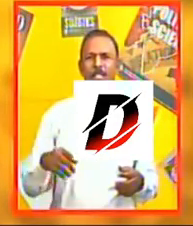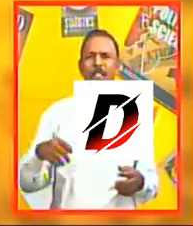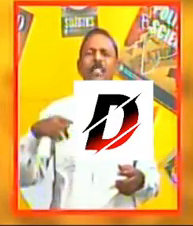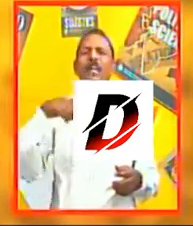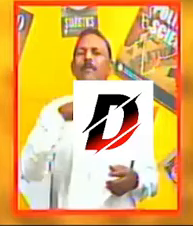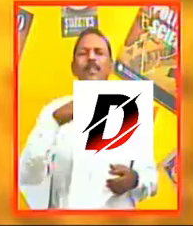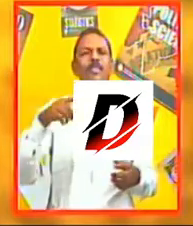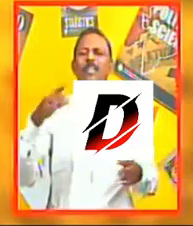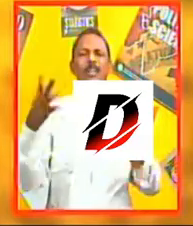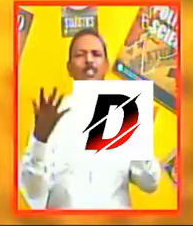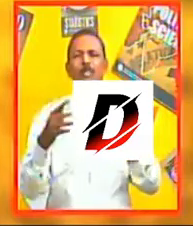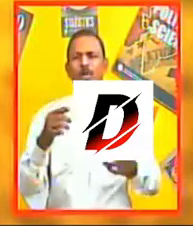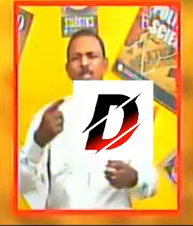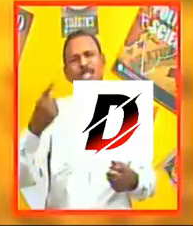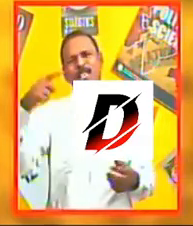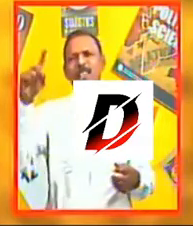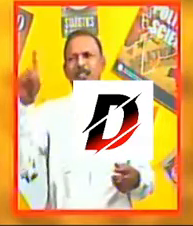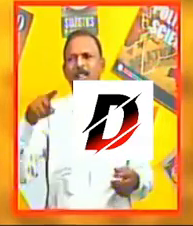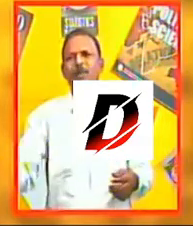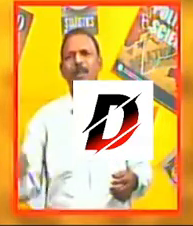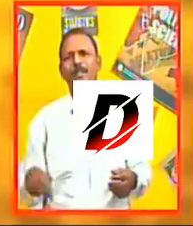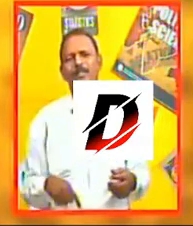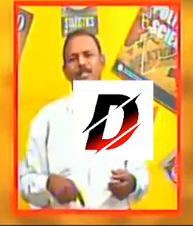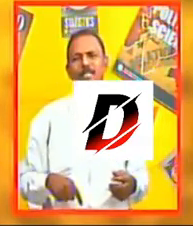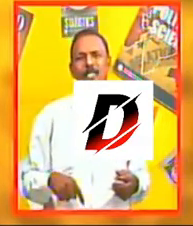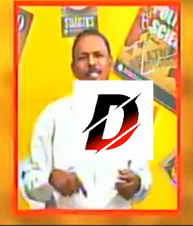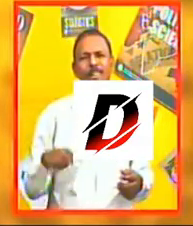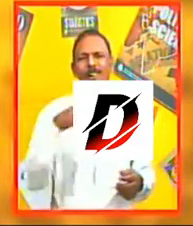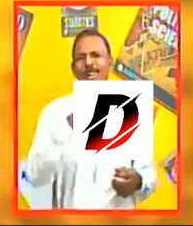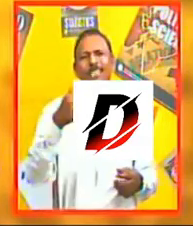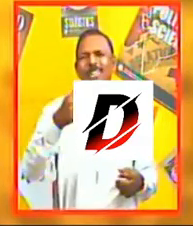இது சரியா தவறா சொல்லுங்க.